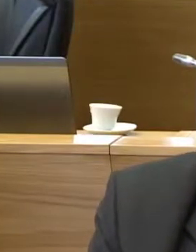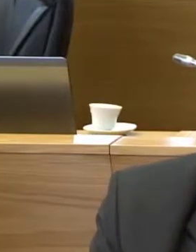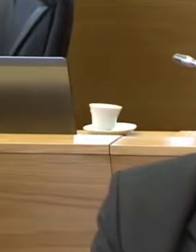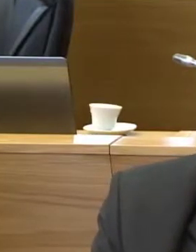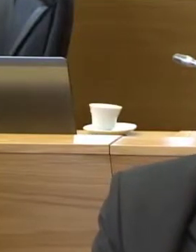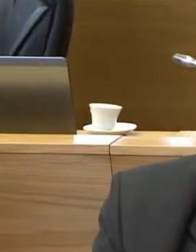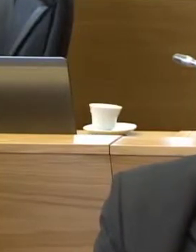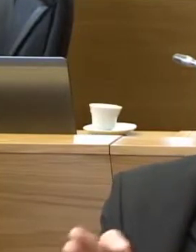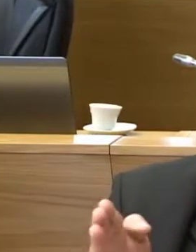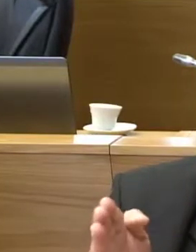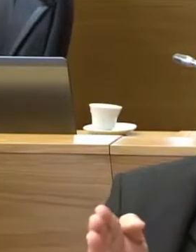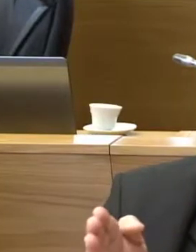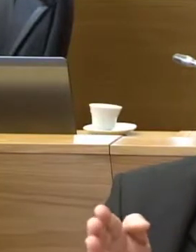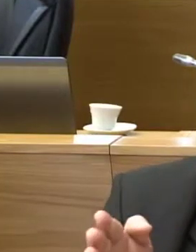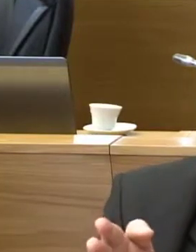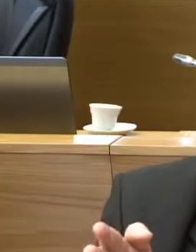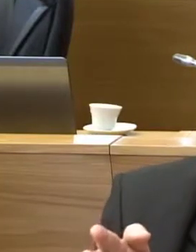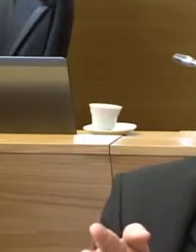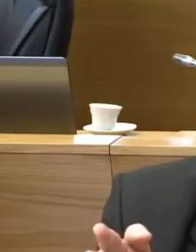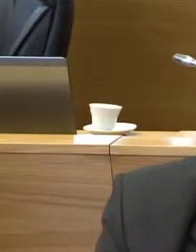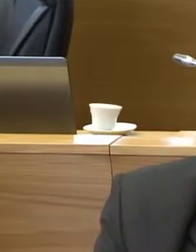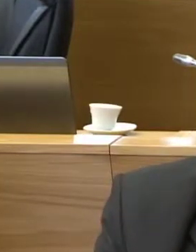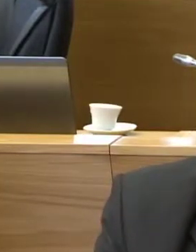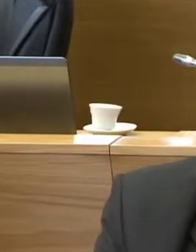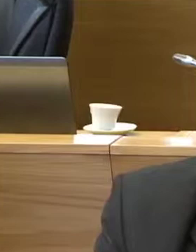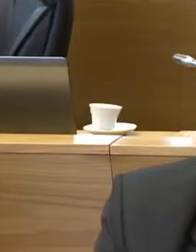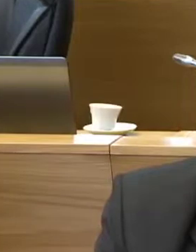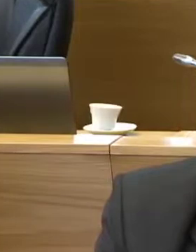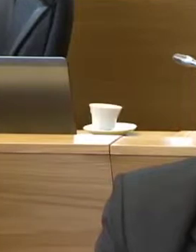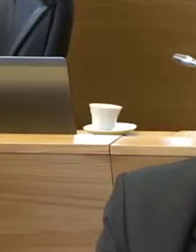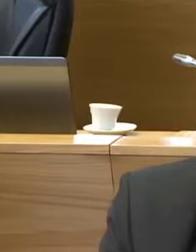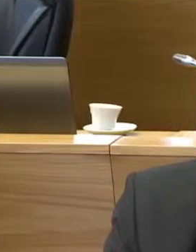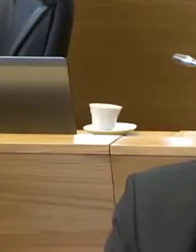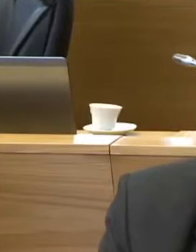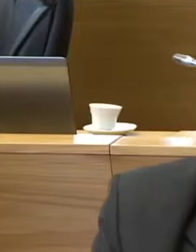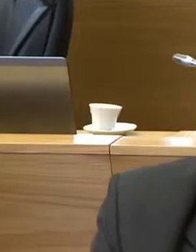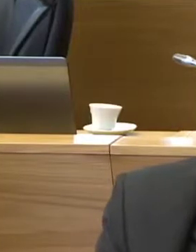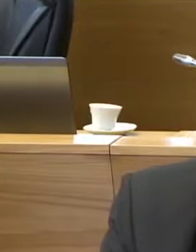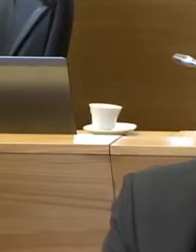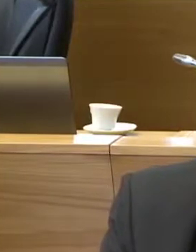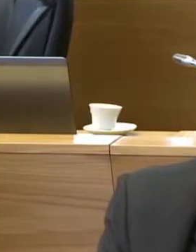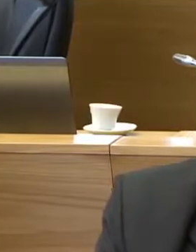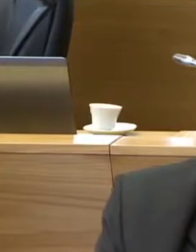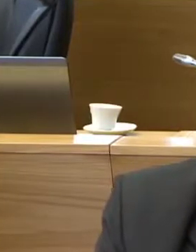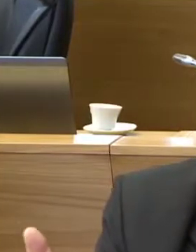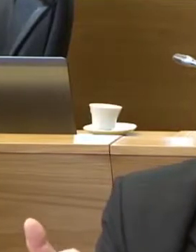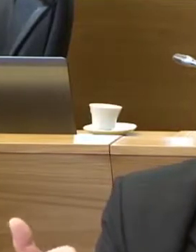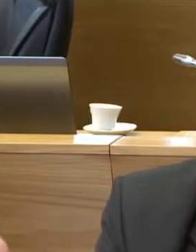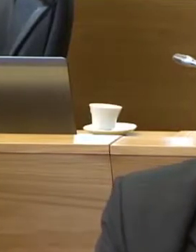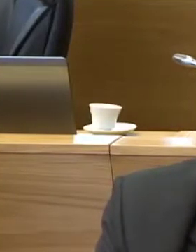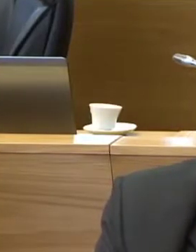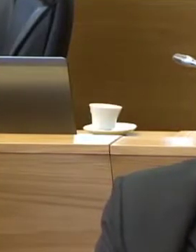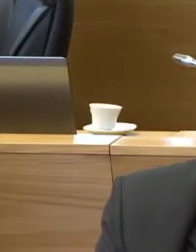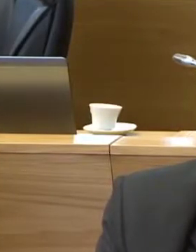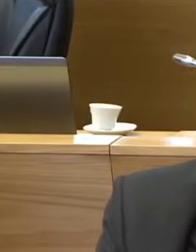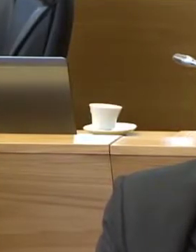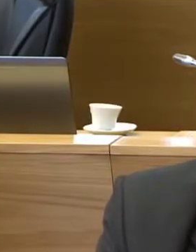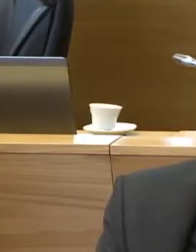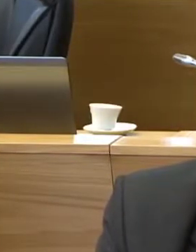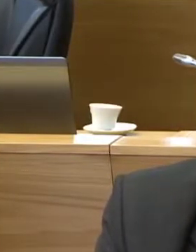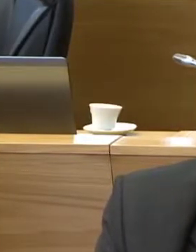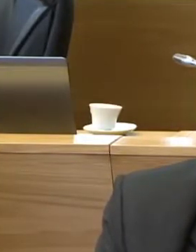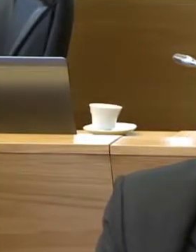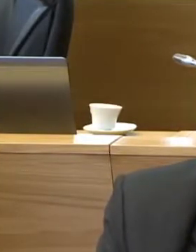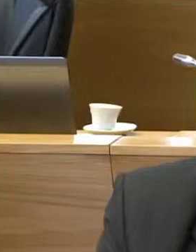numa situação difícil. Se a decisão saiu, nós não podemos ficar, quem achar ruim que recorra.